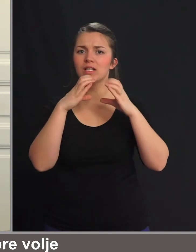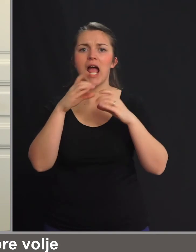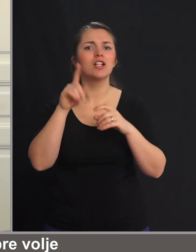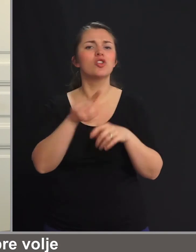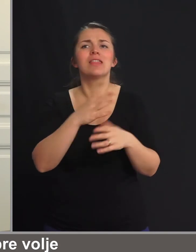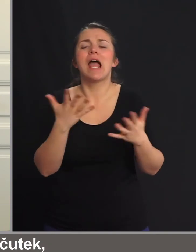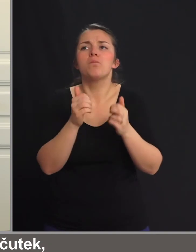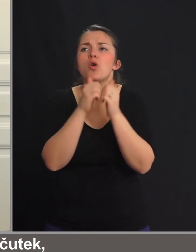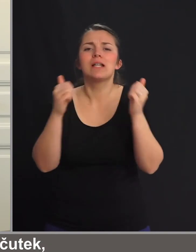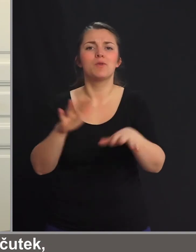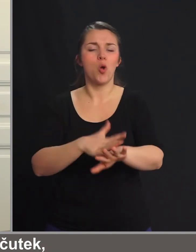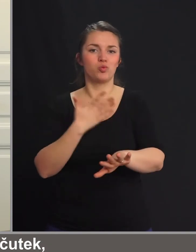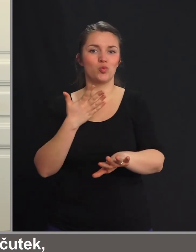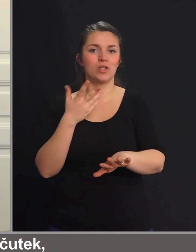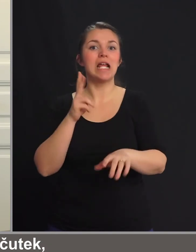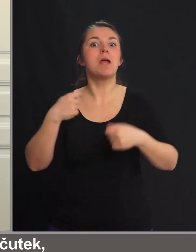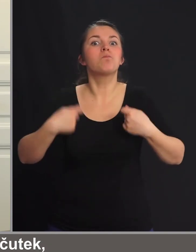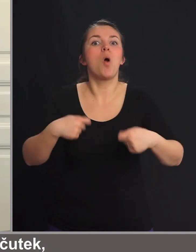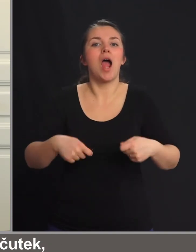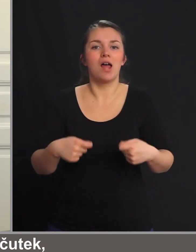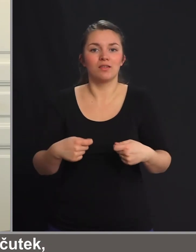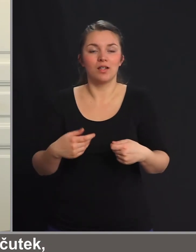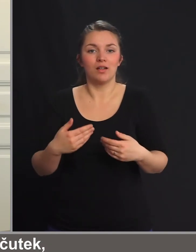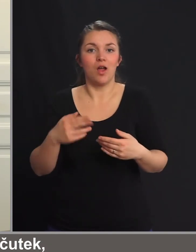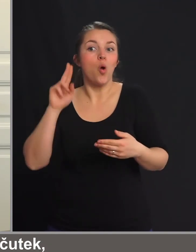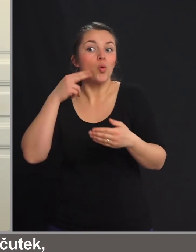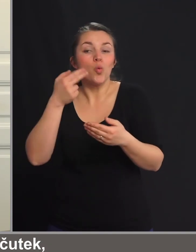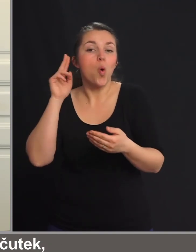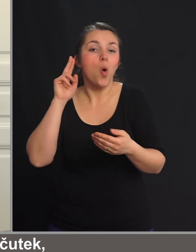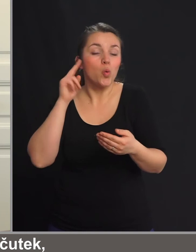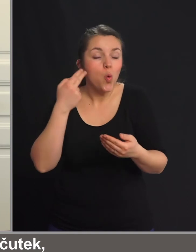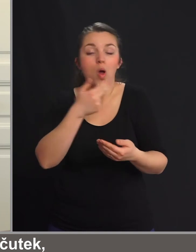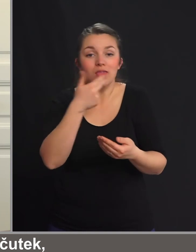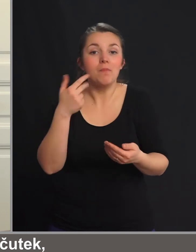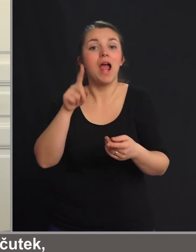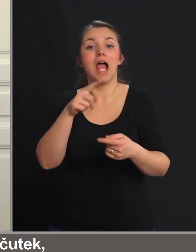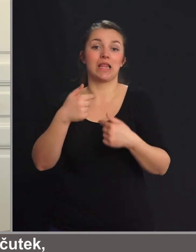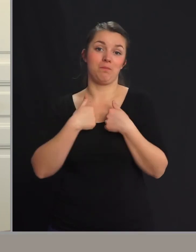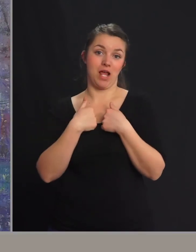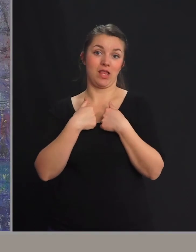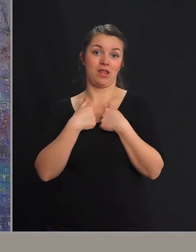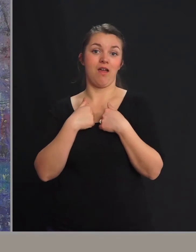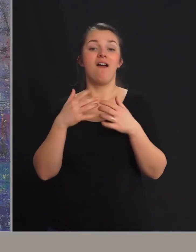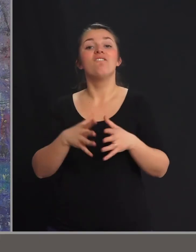to komunikacijo in je neki posebni občutek, ki bogati po moje in gluhonemega in